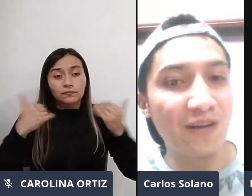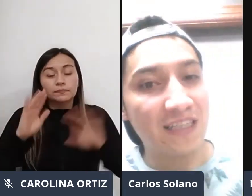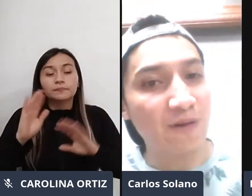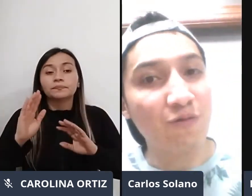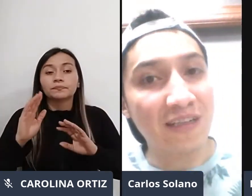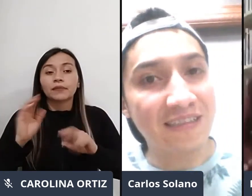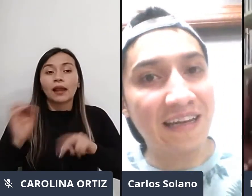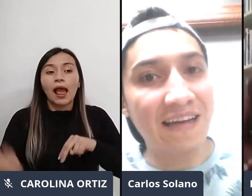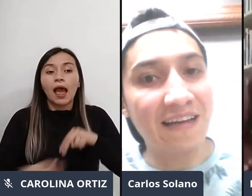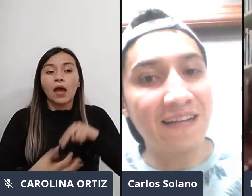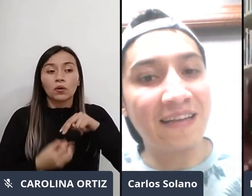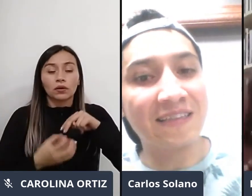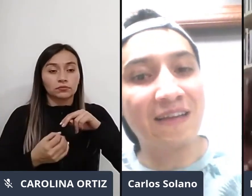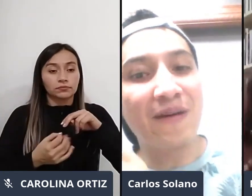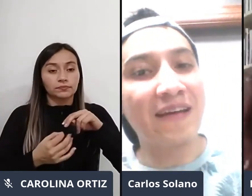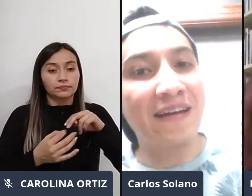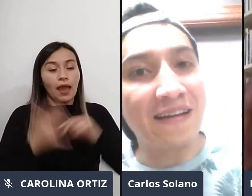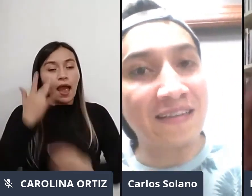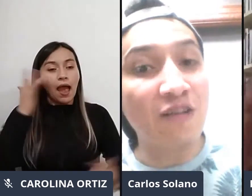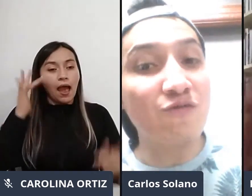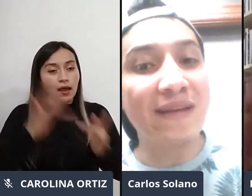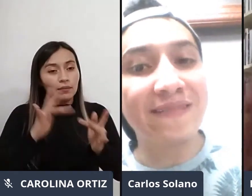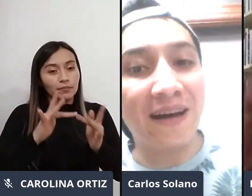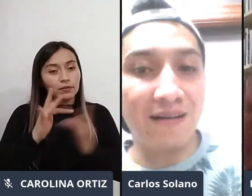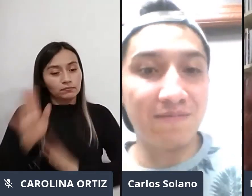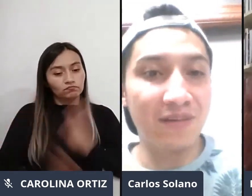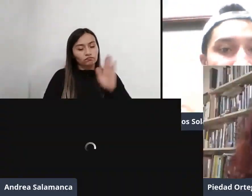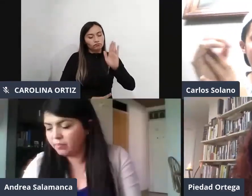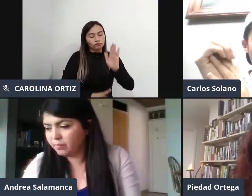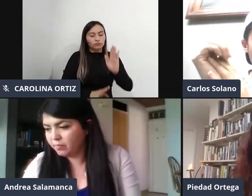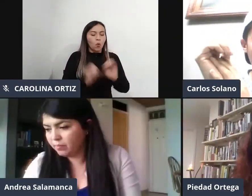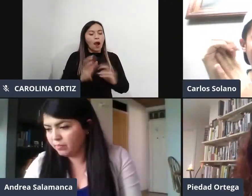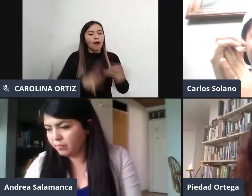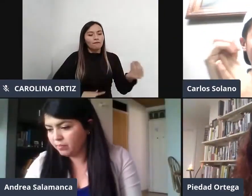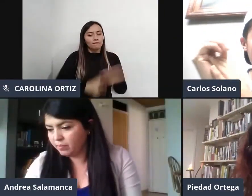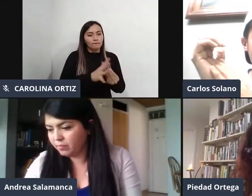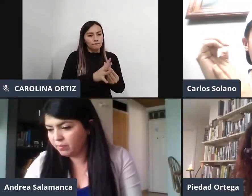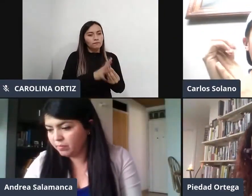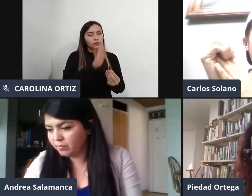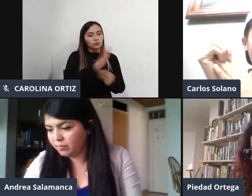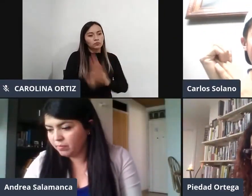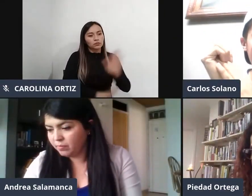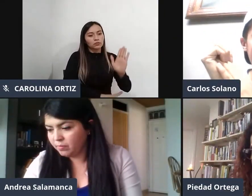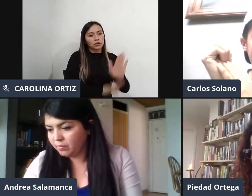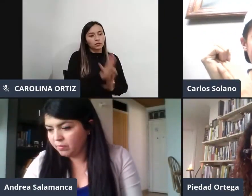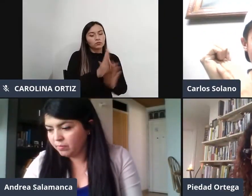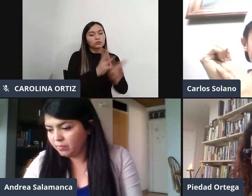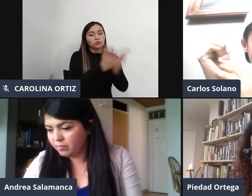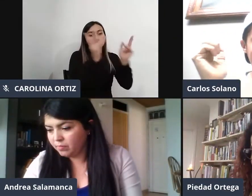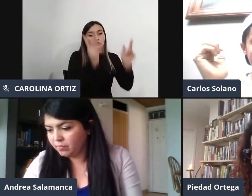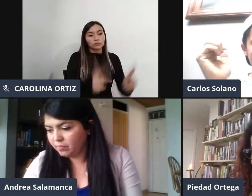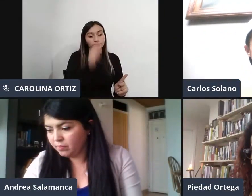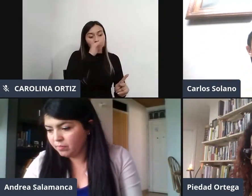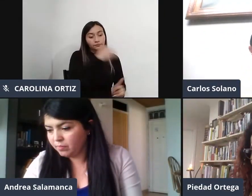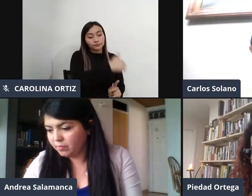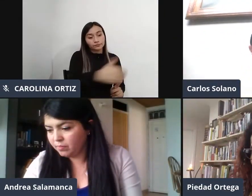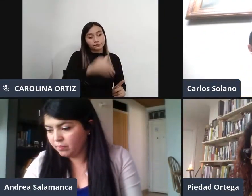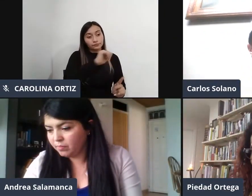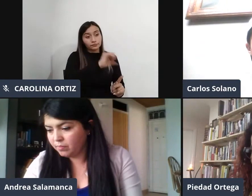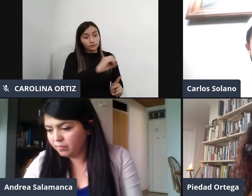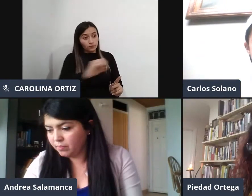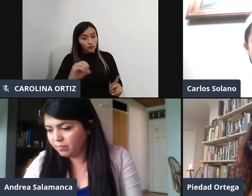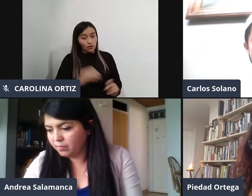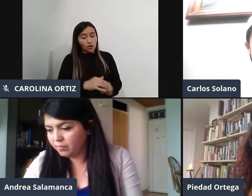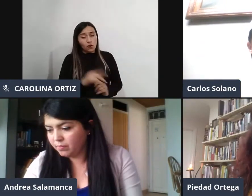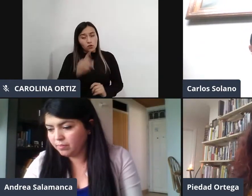a responder esas preguntas de ese tema de salud mental. Entonces, profe Ortega, ¿nos podrías colaborar con esta respuesta? Y